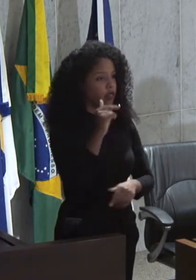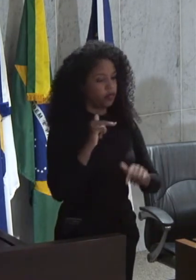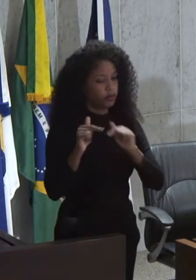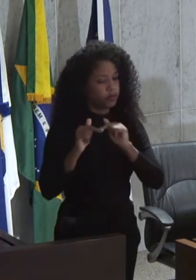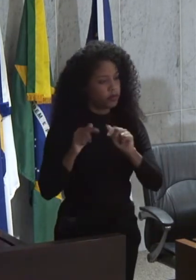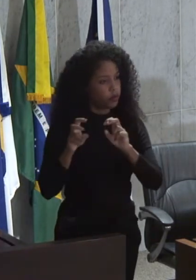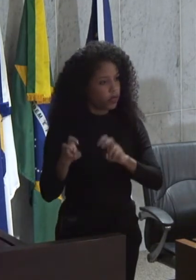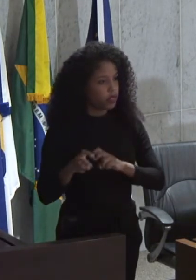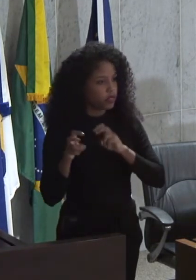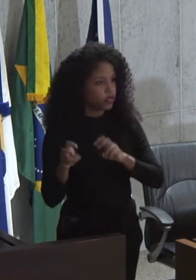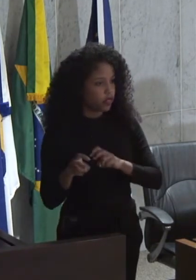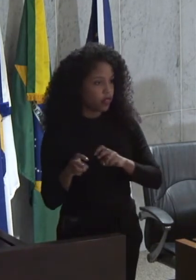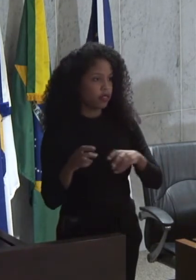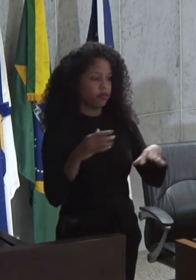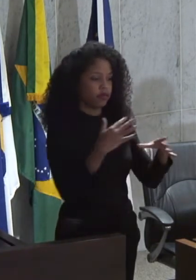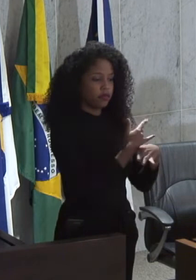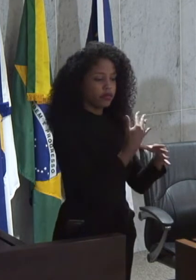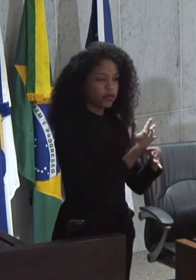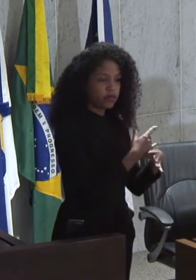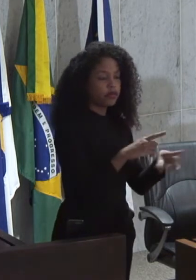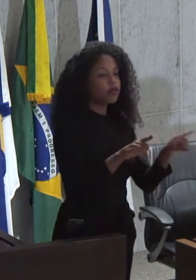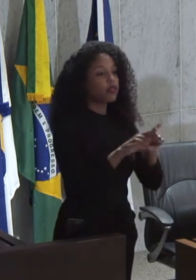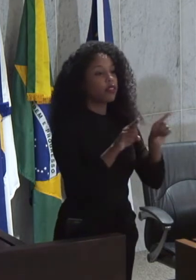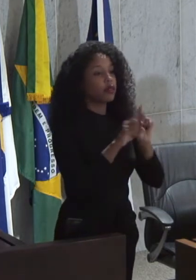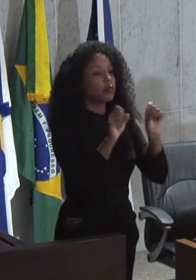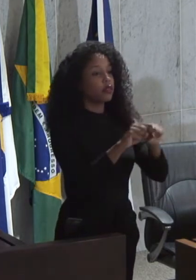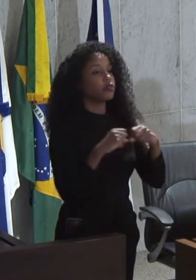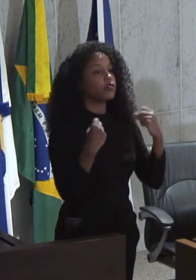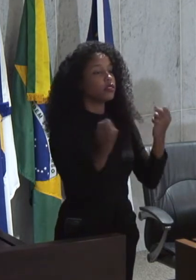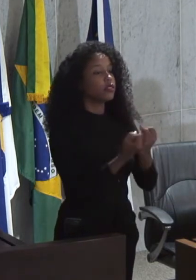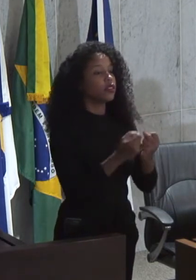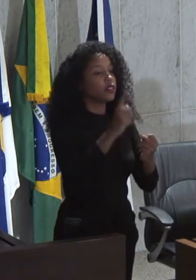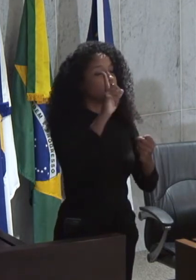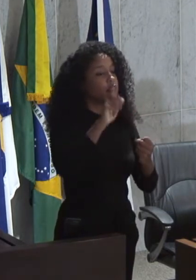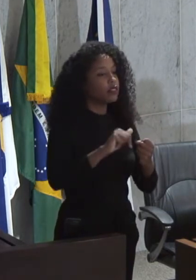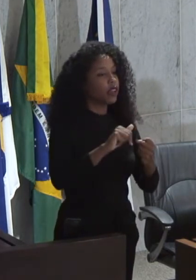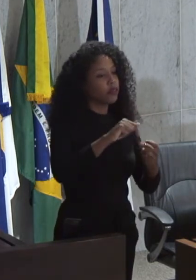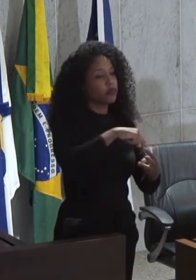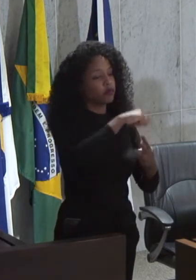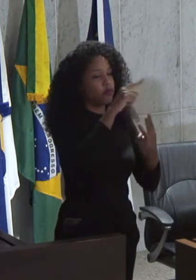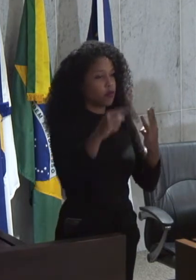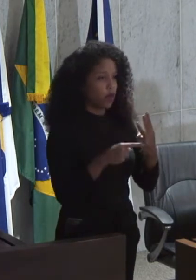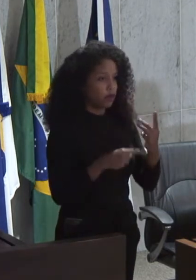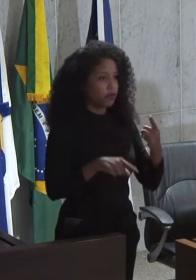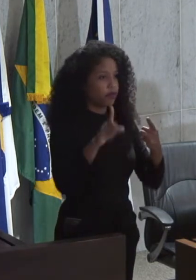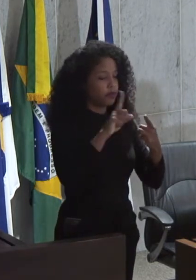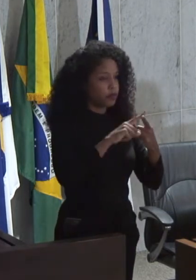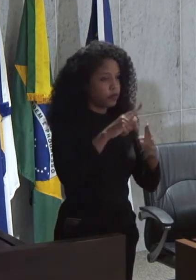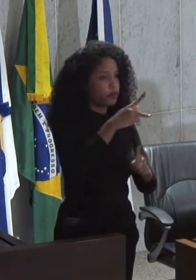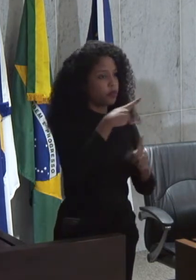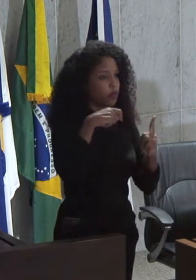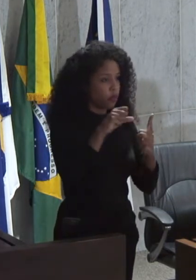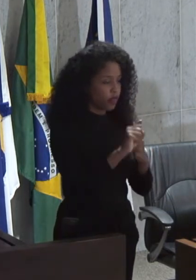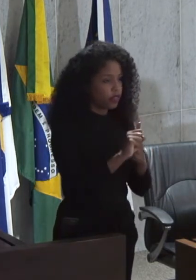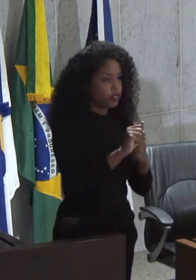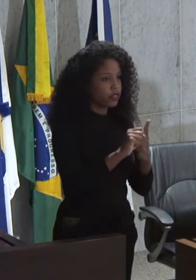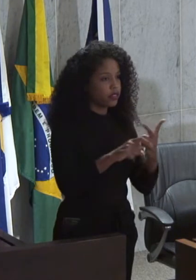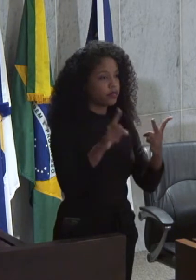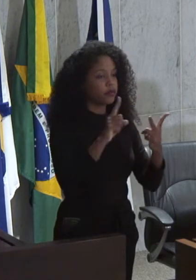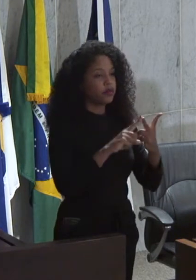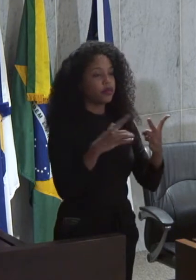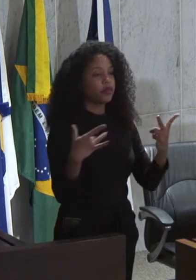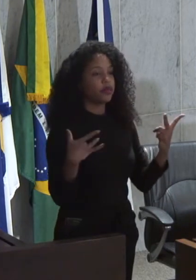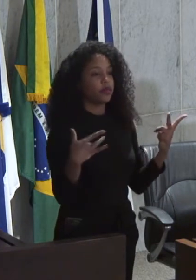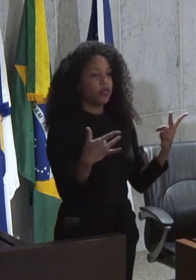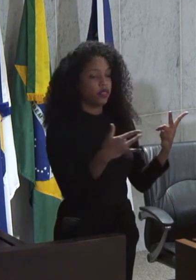rural, urbano, mas a sociedade como um todo, que é o tripé da Seguridade Social. A Previdência como elemento central e importante, a